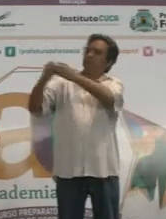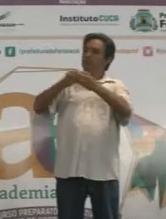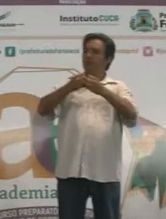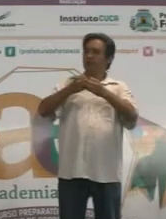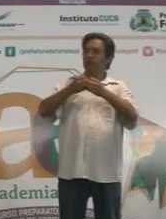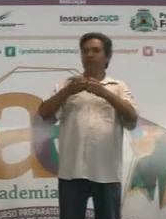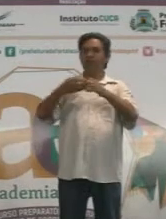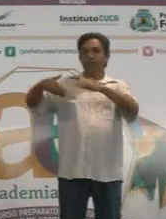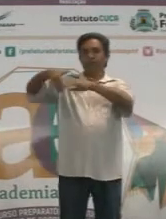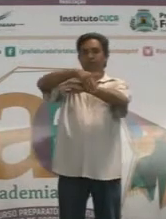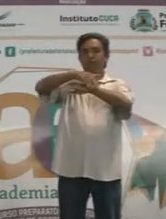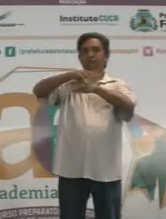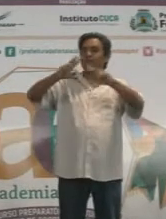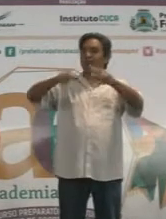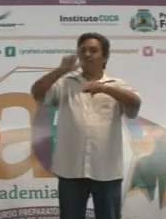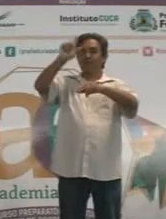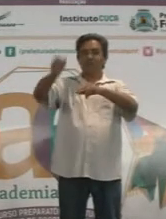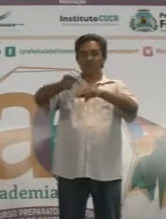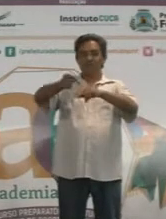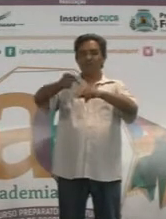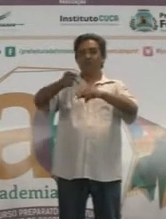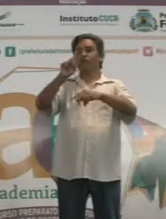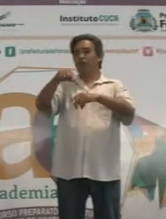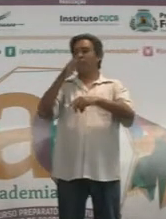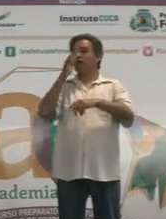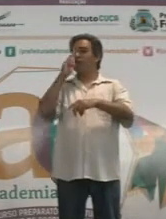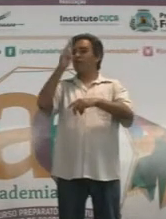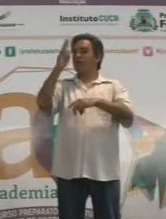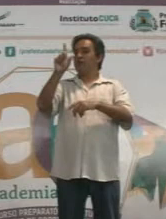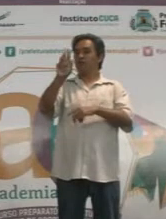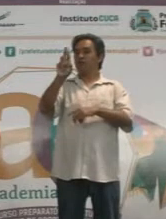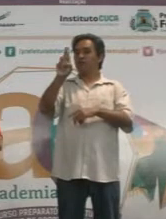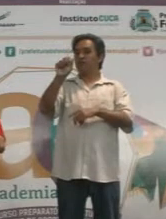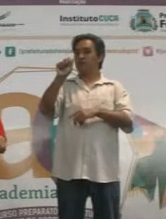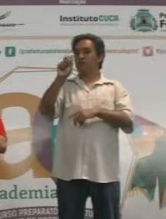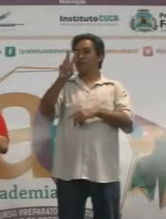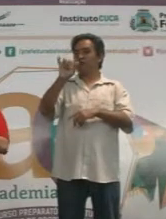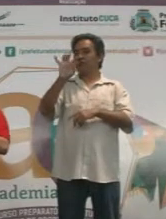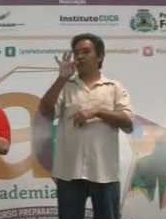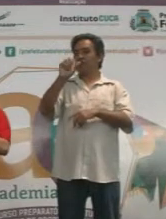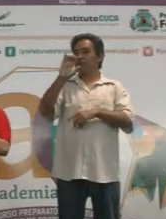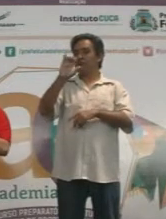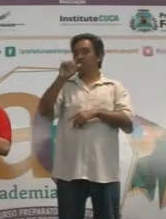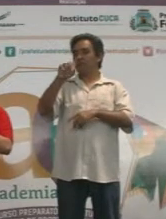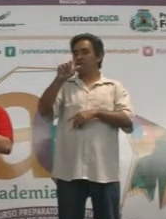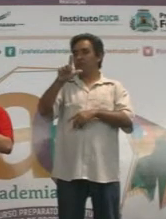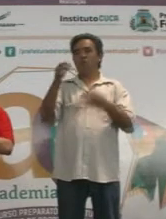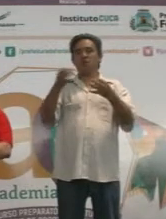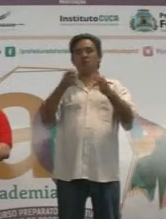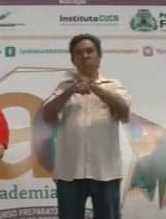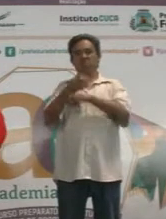curva. O que faz a não ficar na curva? A força gravitacional. O perfeito se sentar dentro.